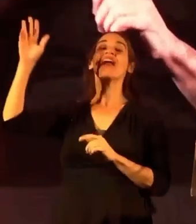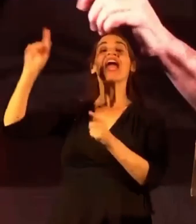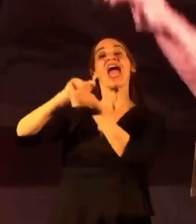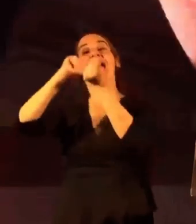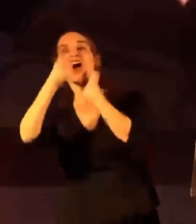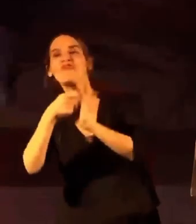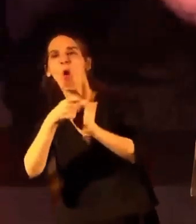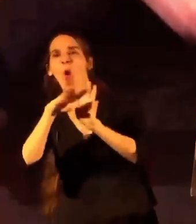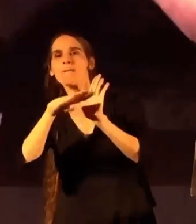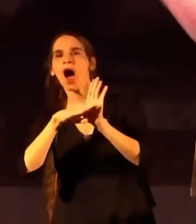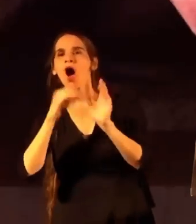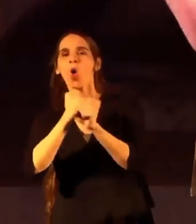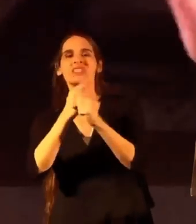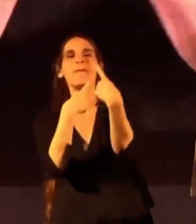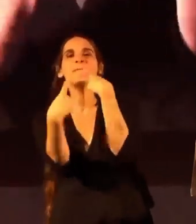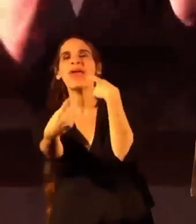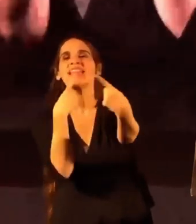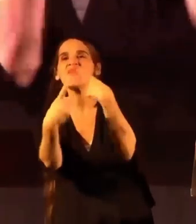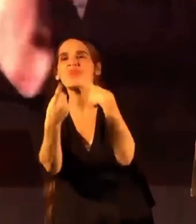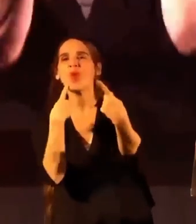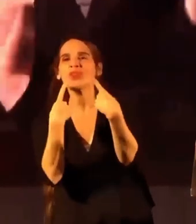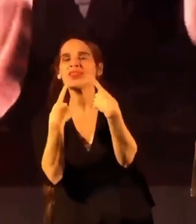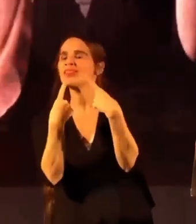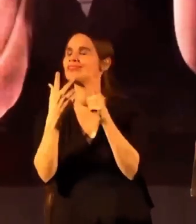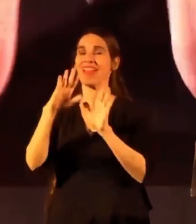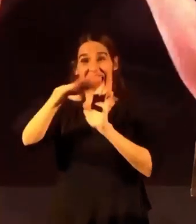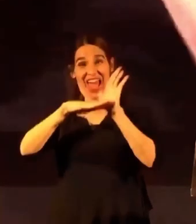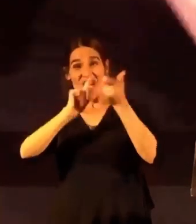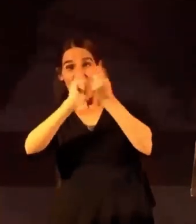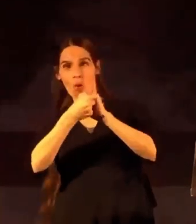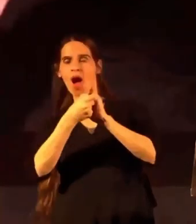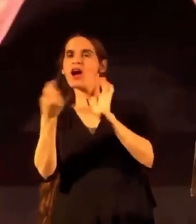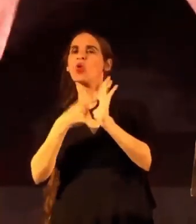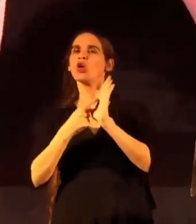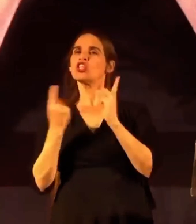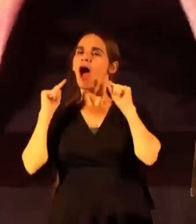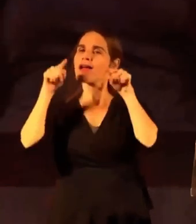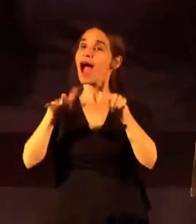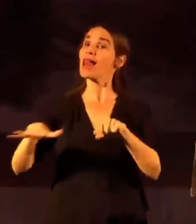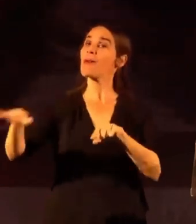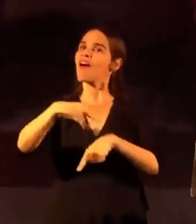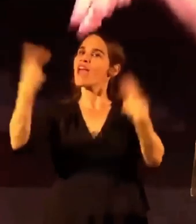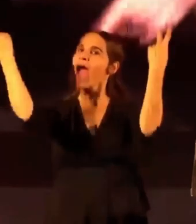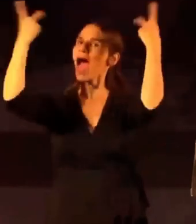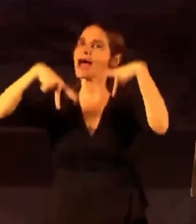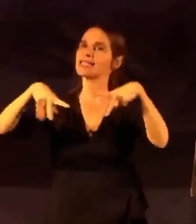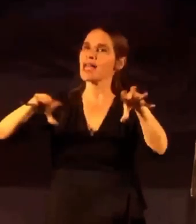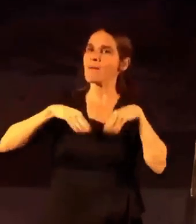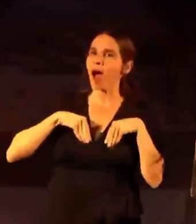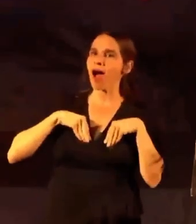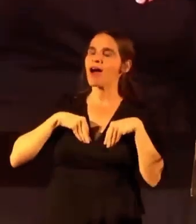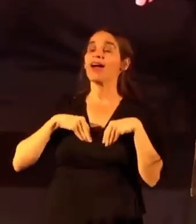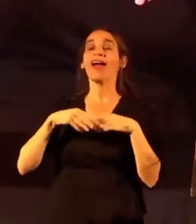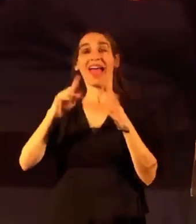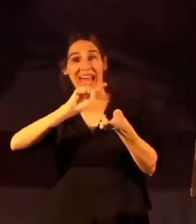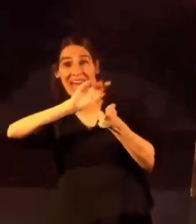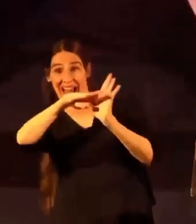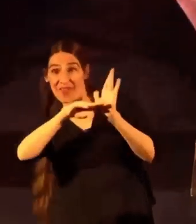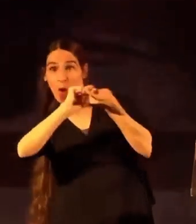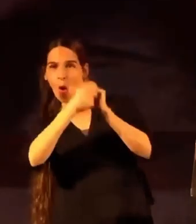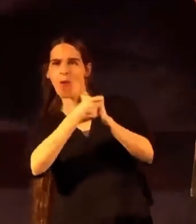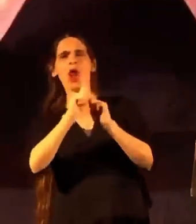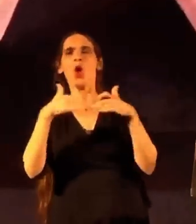רפורמה עושים בהידברות. רפורמה דורשת הגעה למרחבי הסכמה. רפורמה